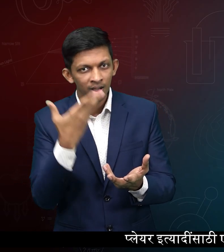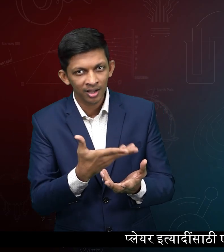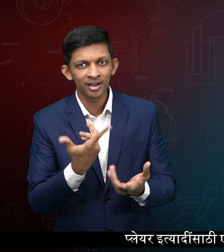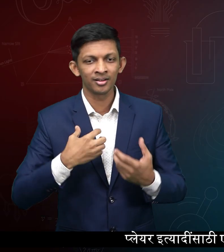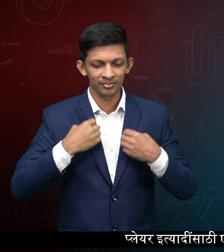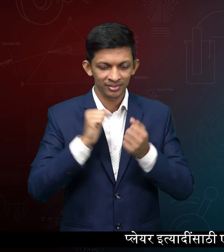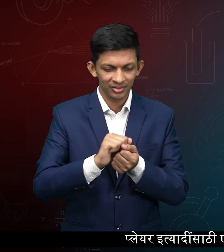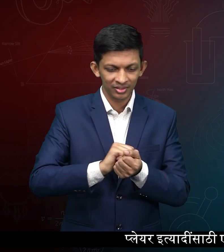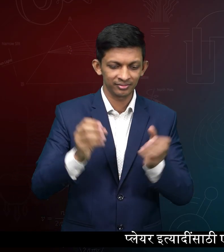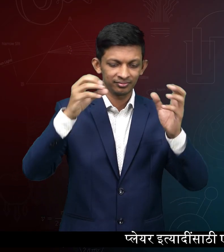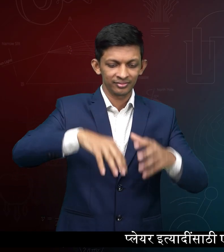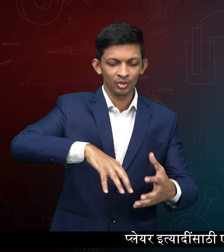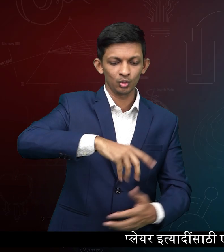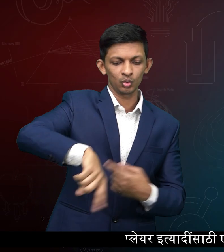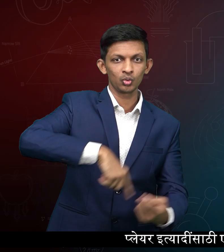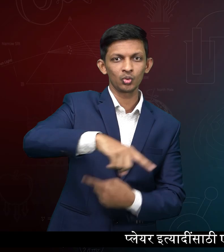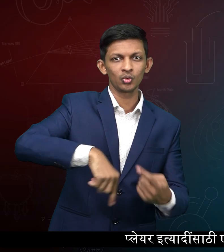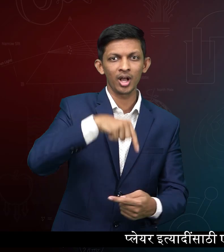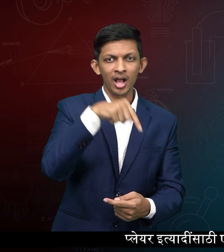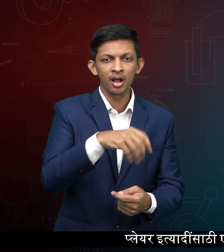इत्यादींसाठी एक महत्त्वाचा घटक म्हणून वापरली जाते.